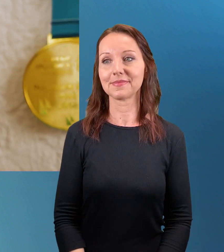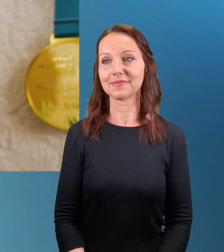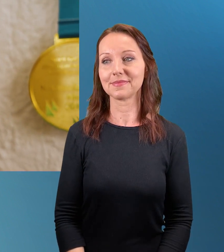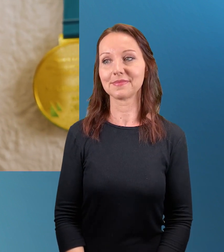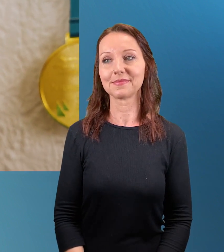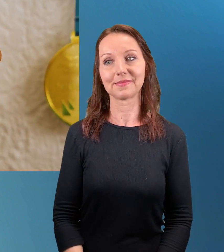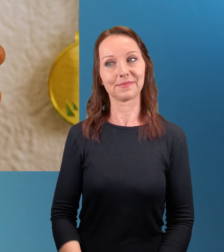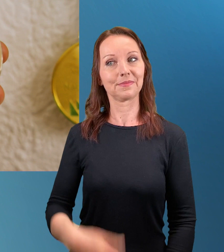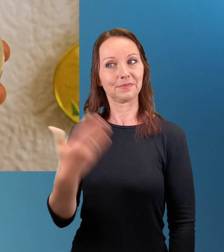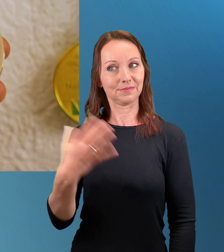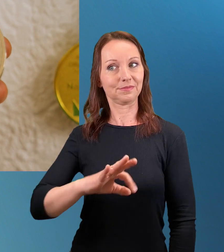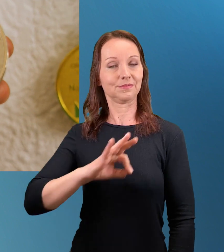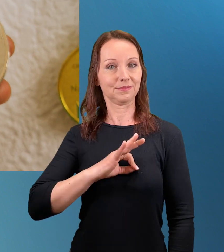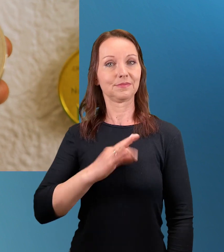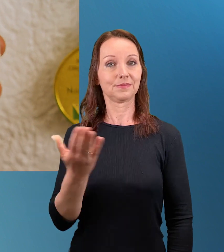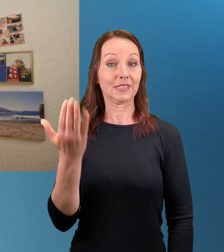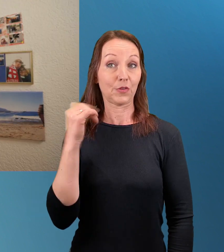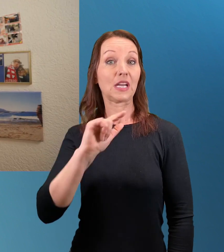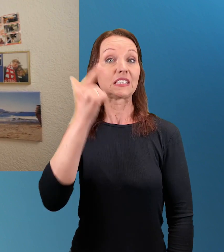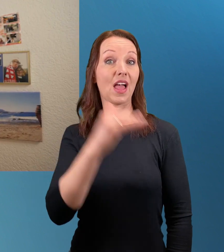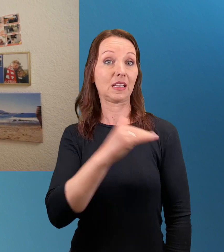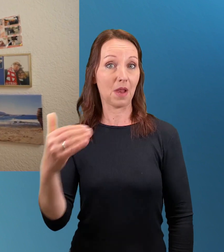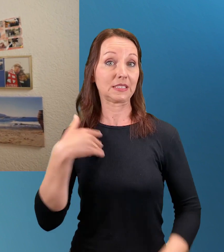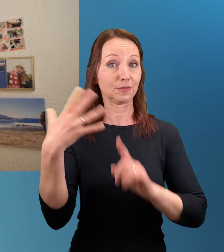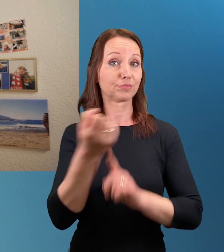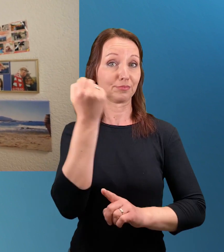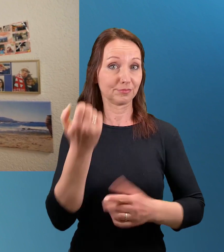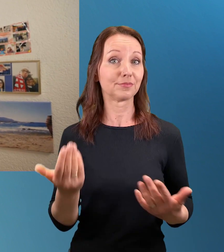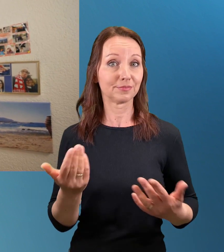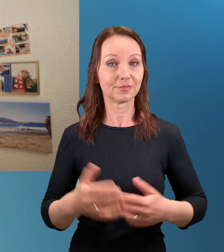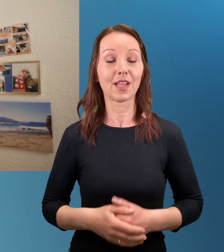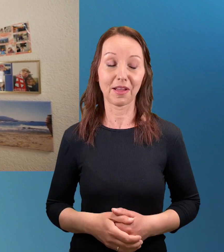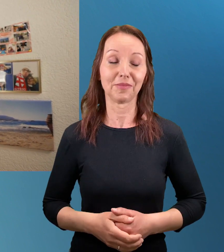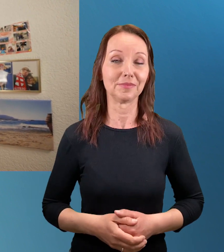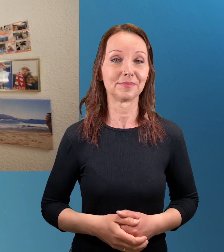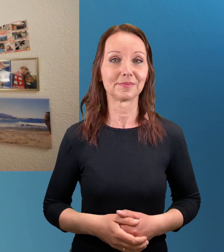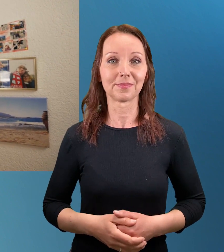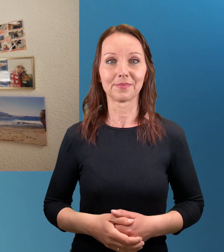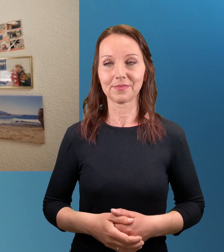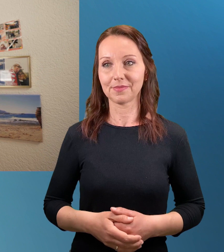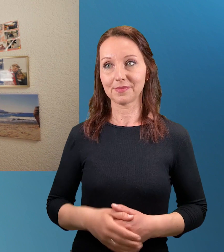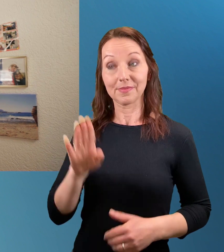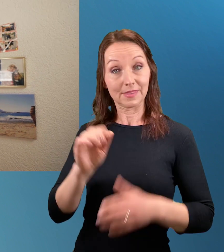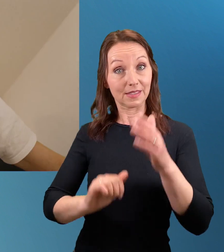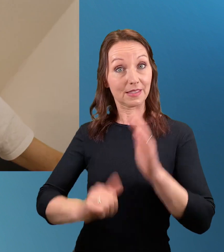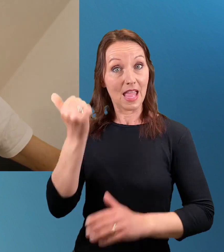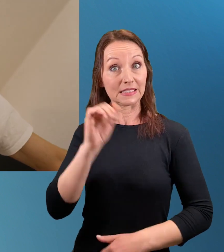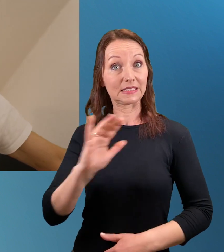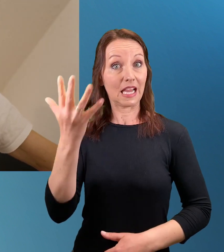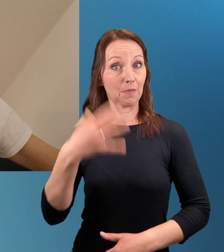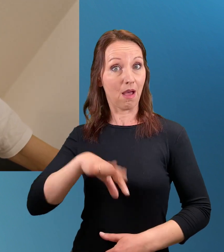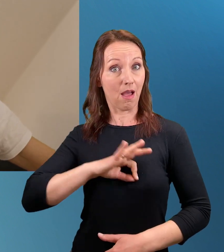Das ist der zweite Platz damals gemacht. Ja. War das deine erste Saison vielleicht?